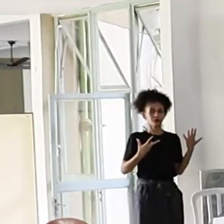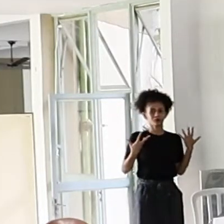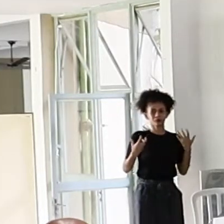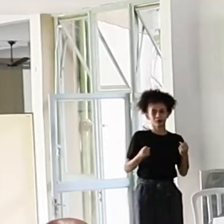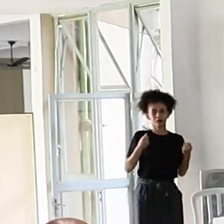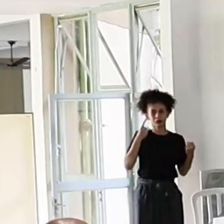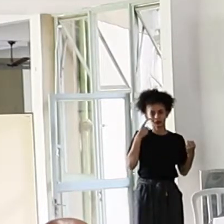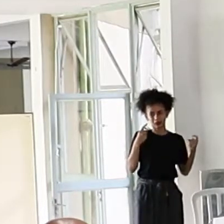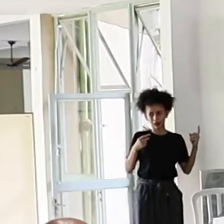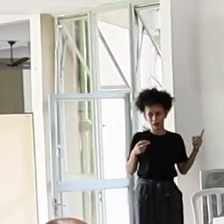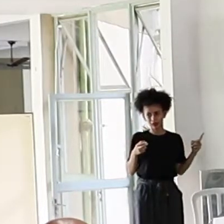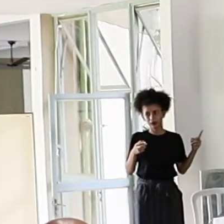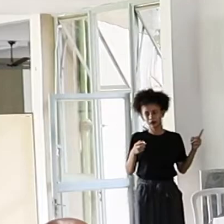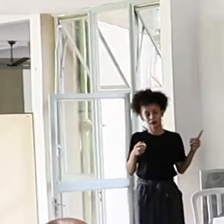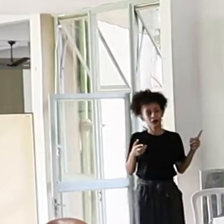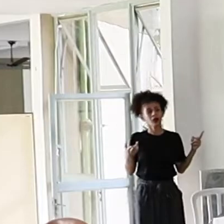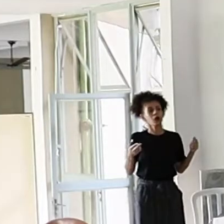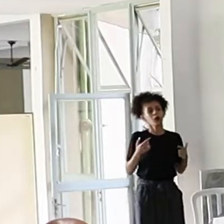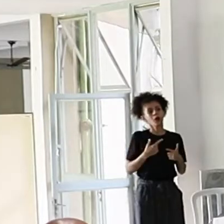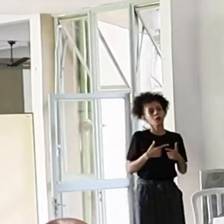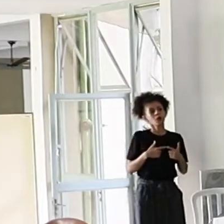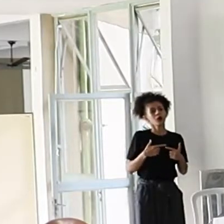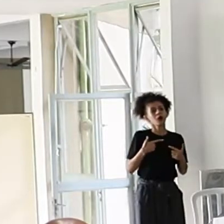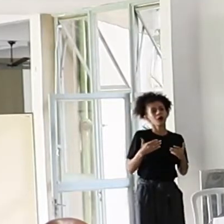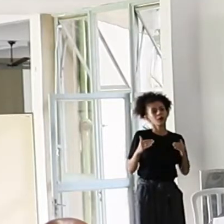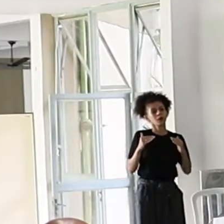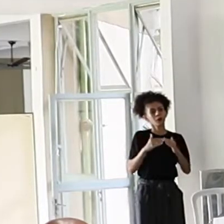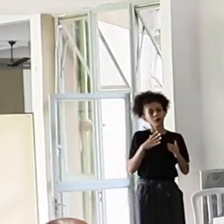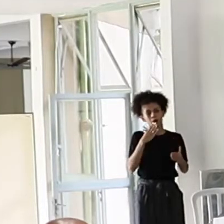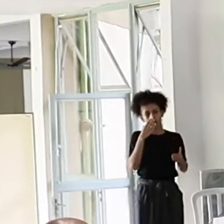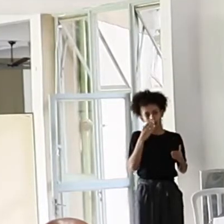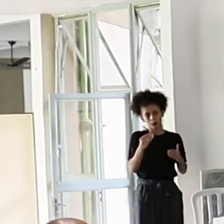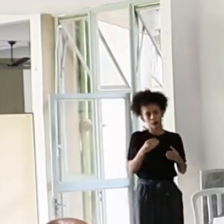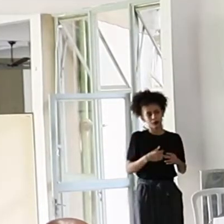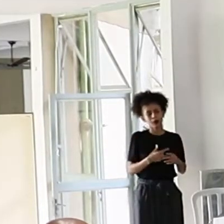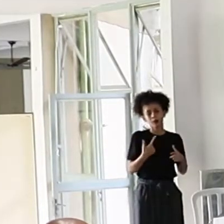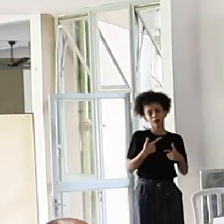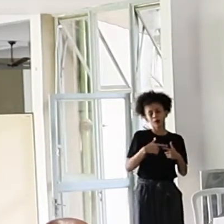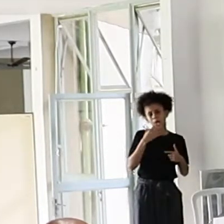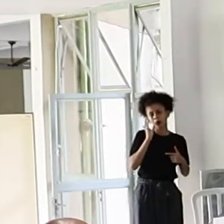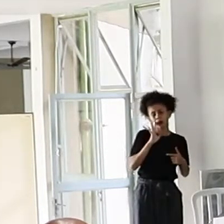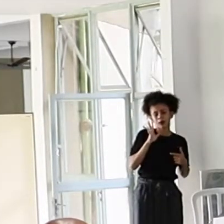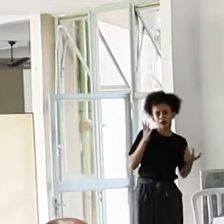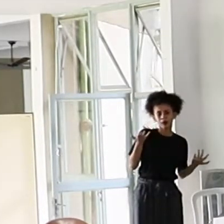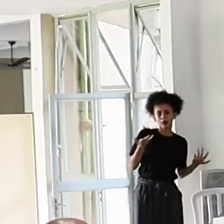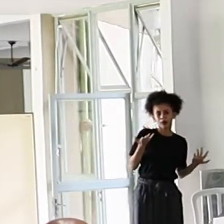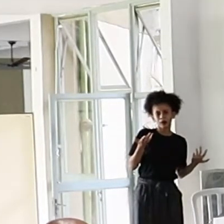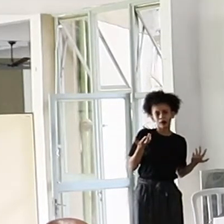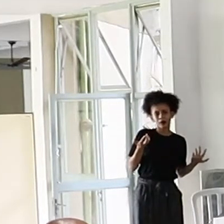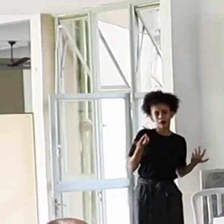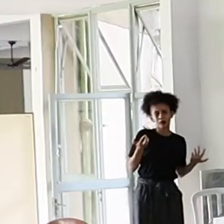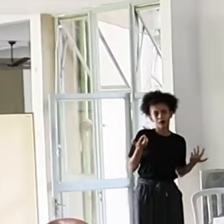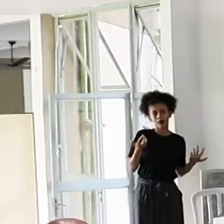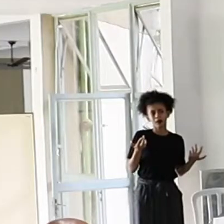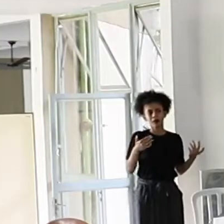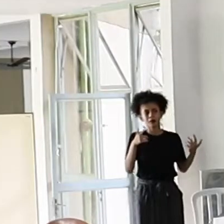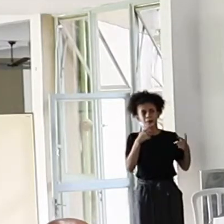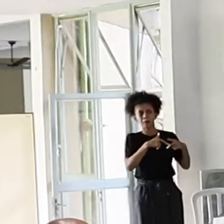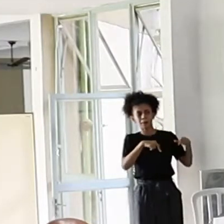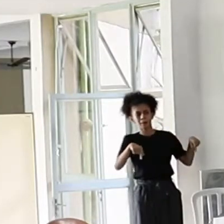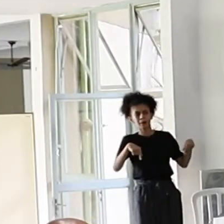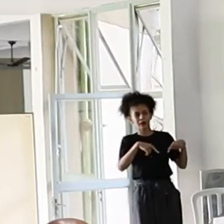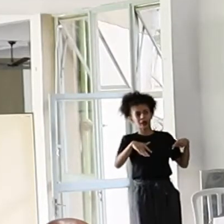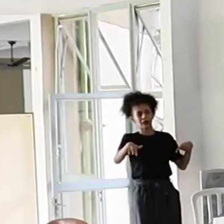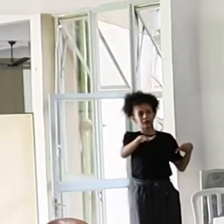compraram essa ideia aqui por quê que eu quero morar no Guará o que que o Guará é legal Será se é porque por causa das